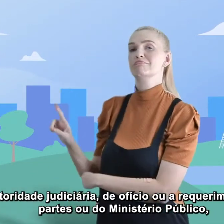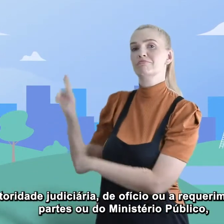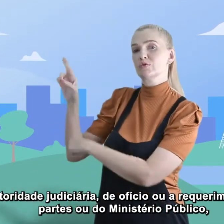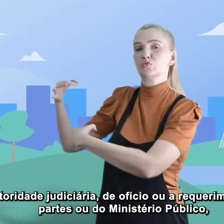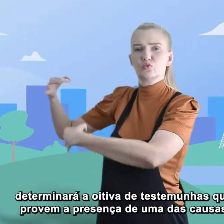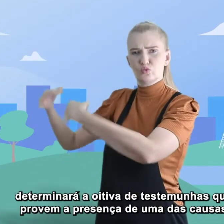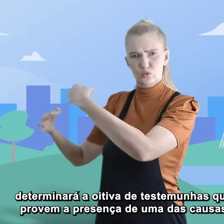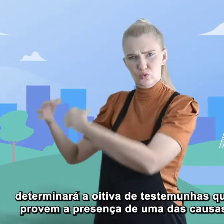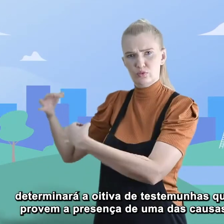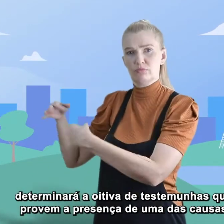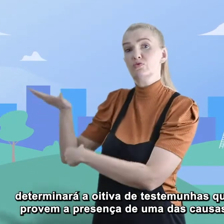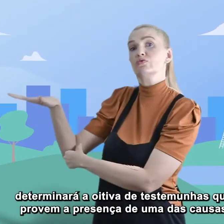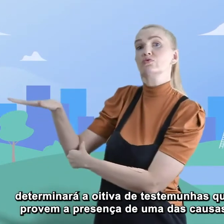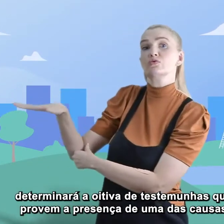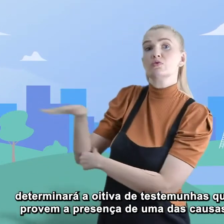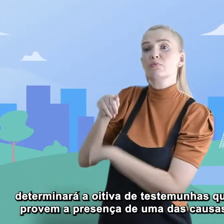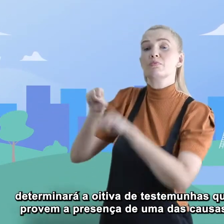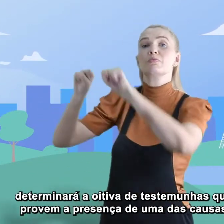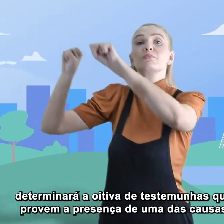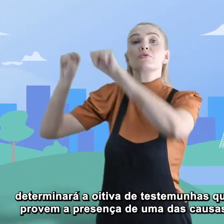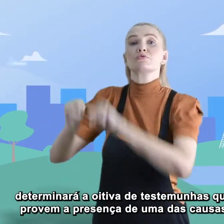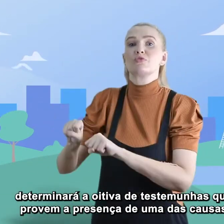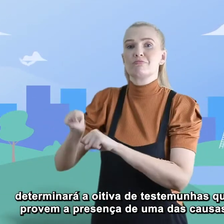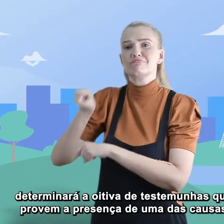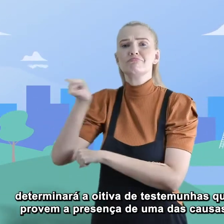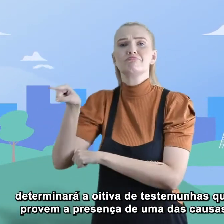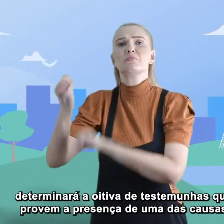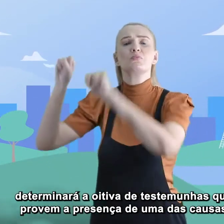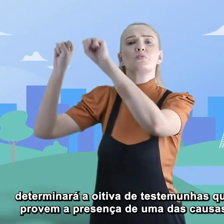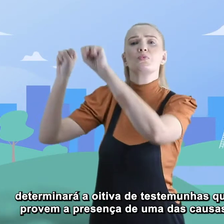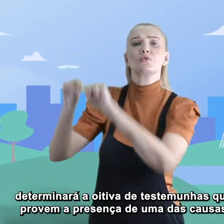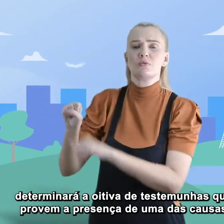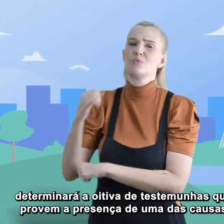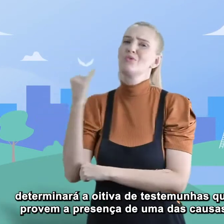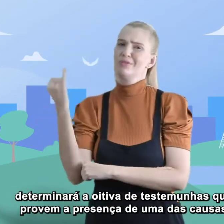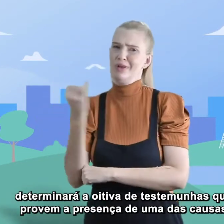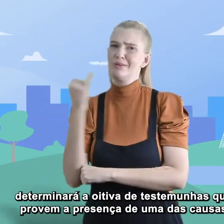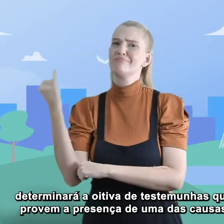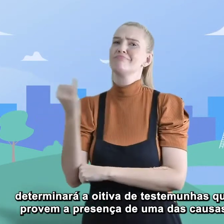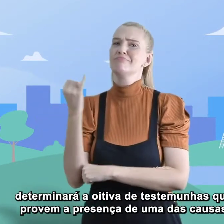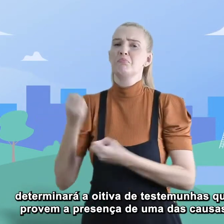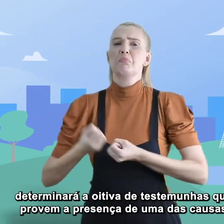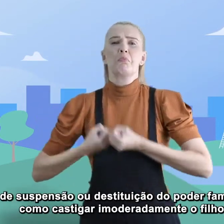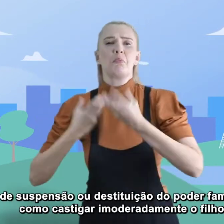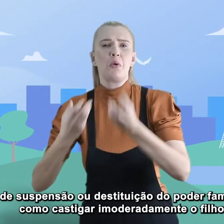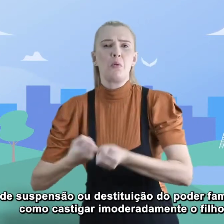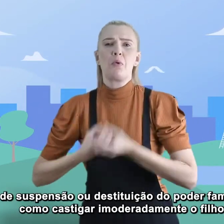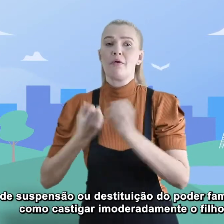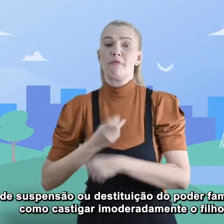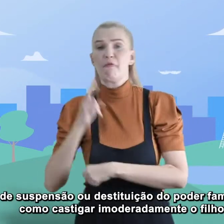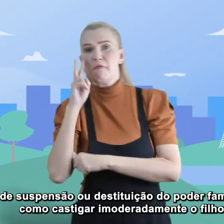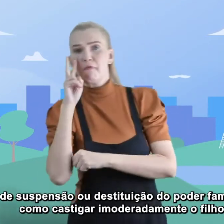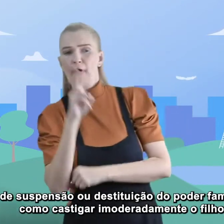Público, determinará a oitiva de testemunhas que provem a presença de uma das causas de suspensão ou destituição do